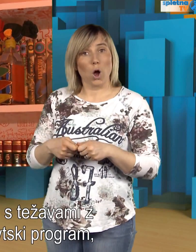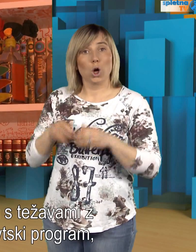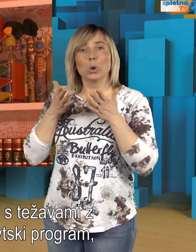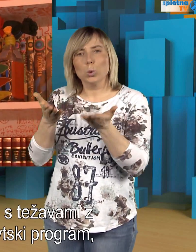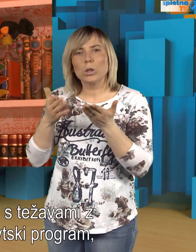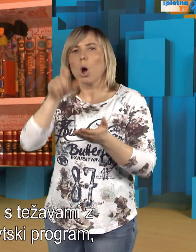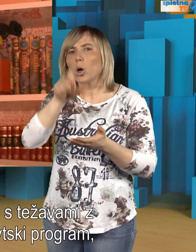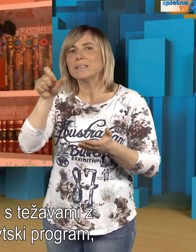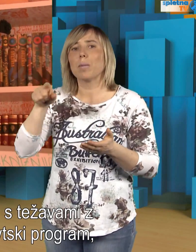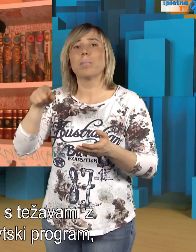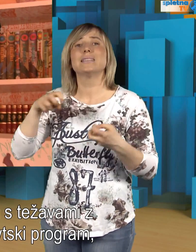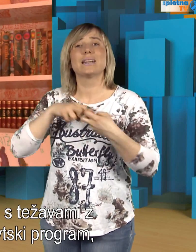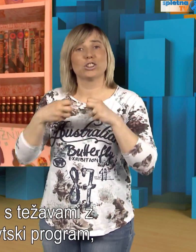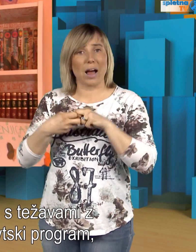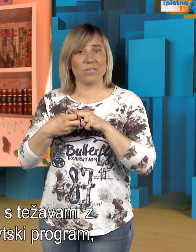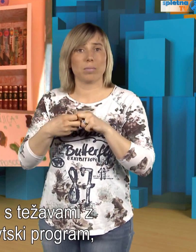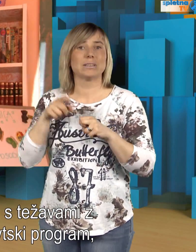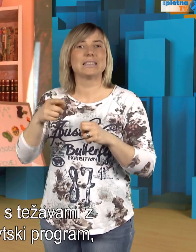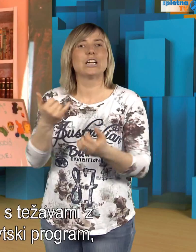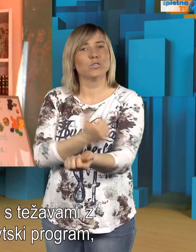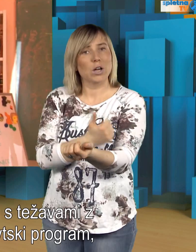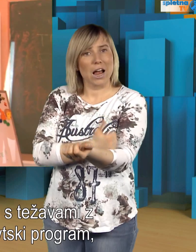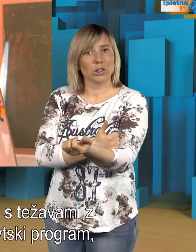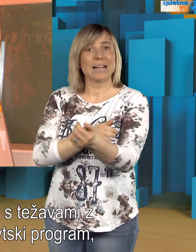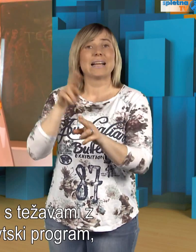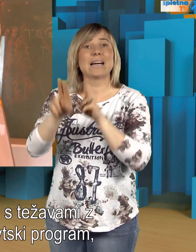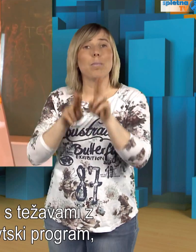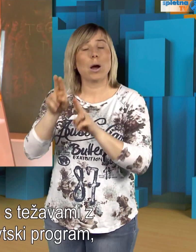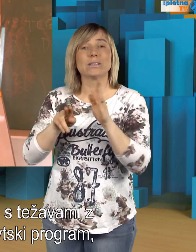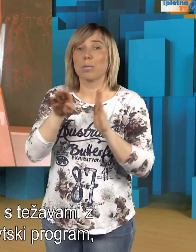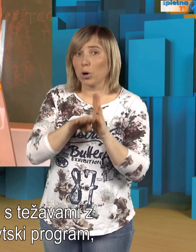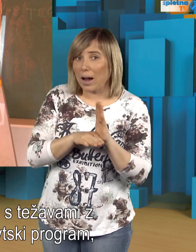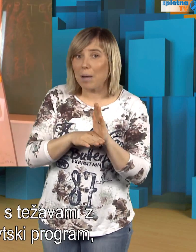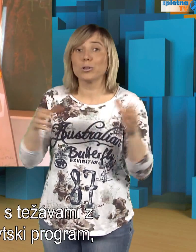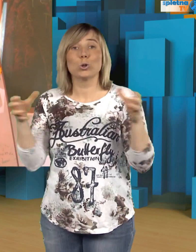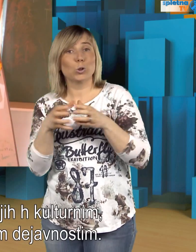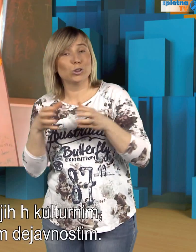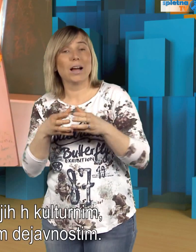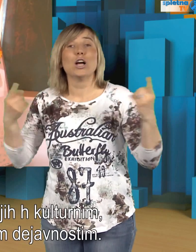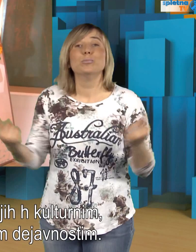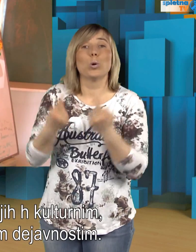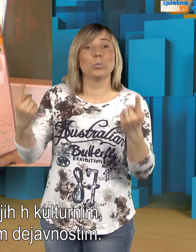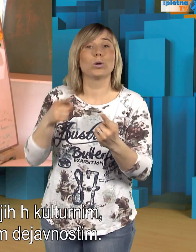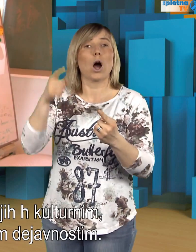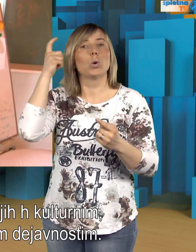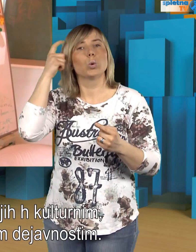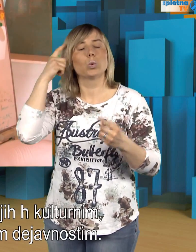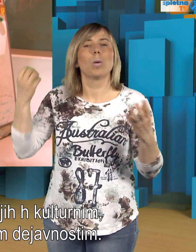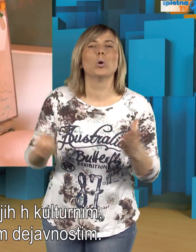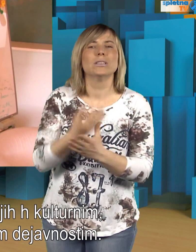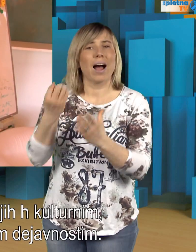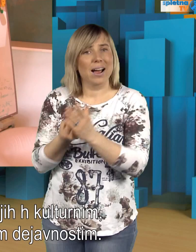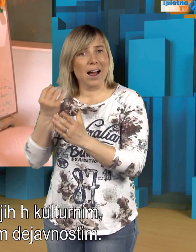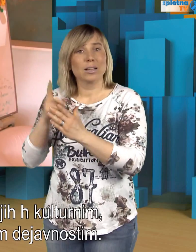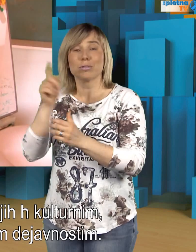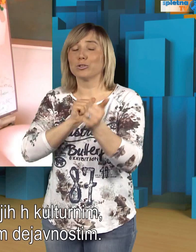Društvo nudi osebam s težavami z zasvojenostjo terapevtski program, druženje spodbuja se jih kulturnim,